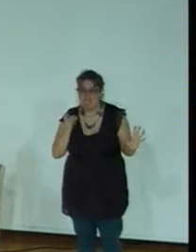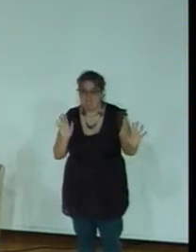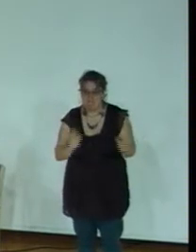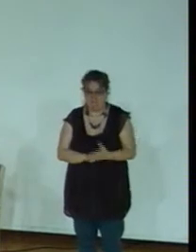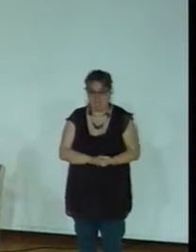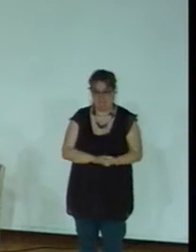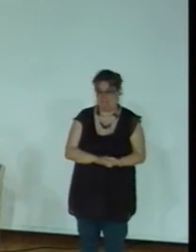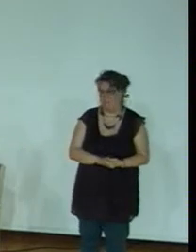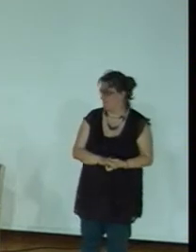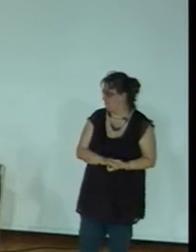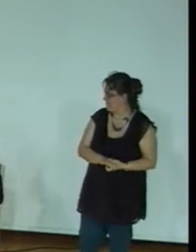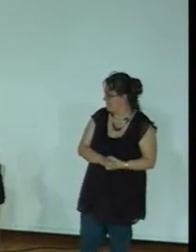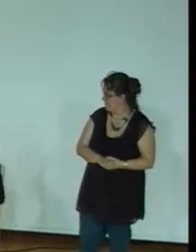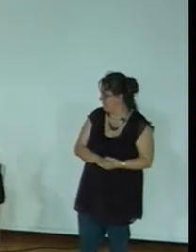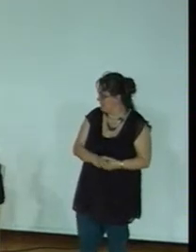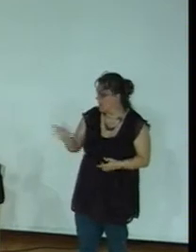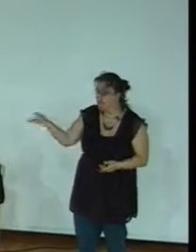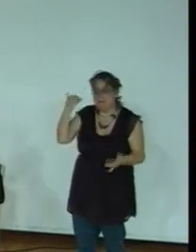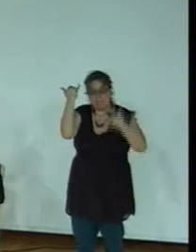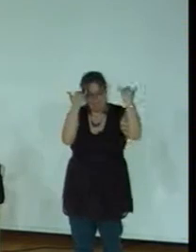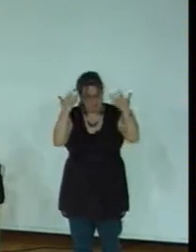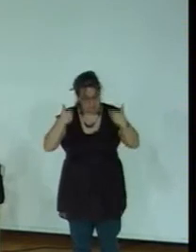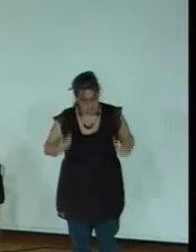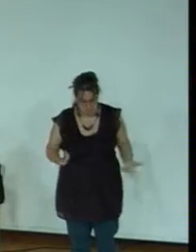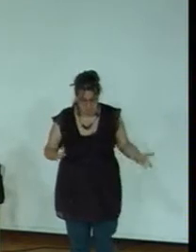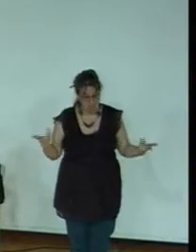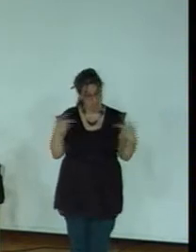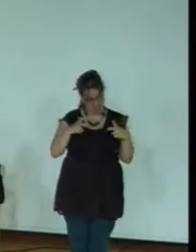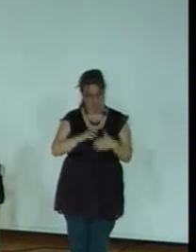Supposons que je sois arrêté pour une raison X ou Y,